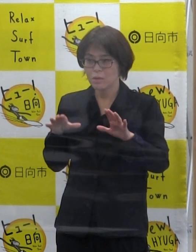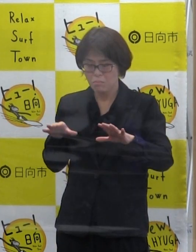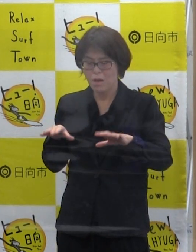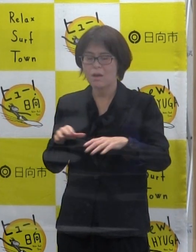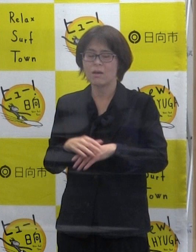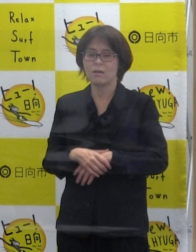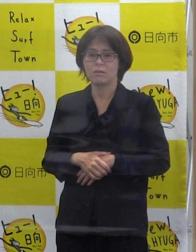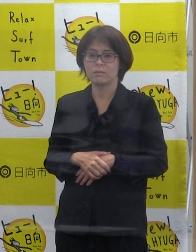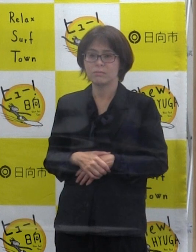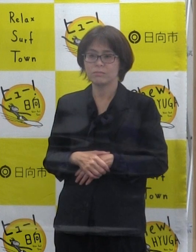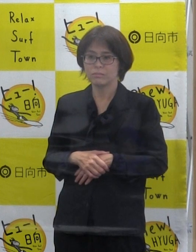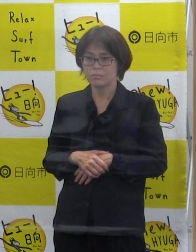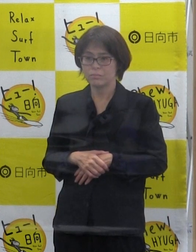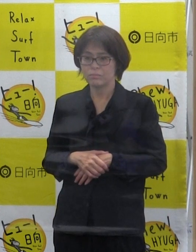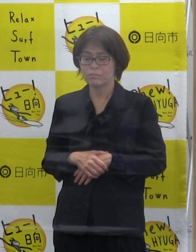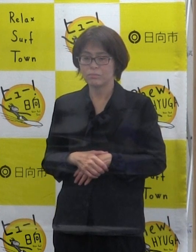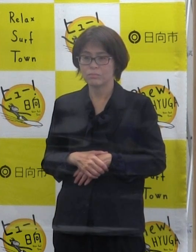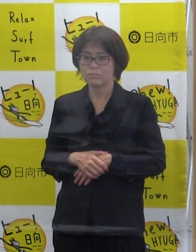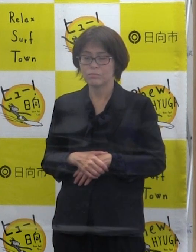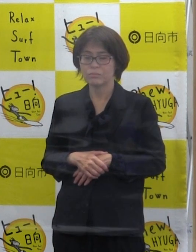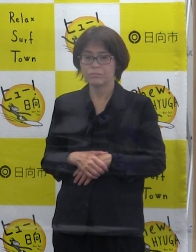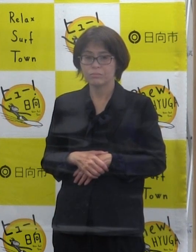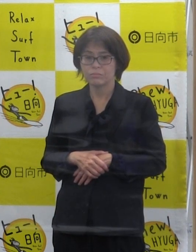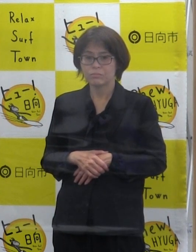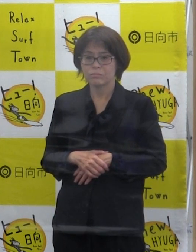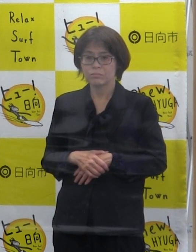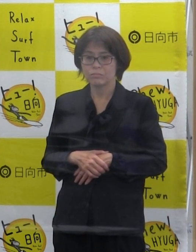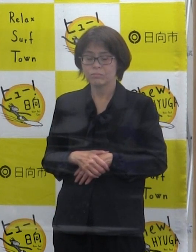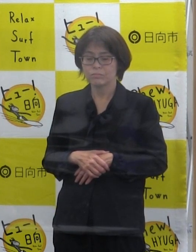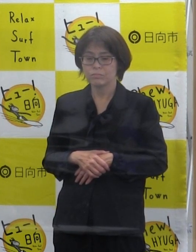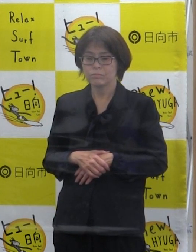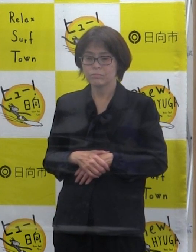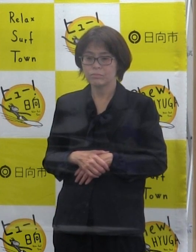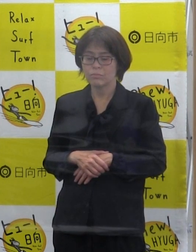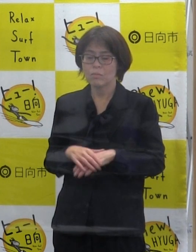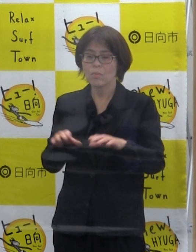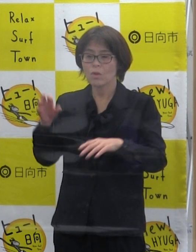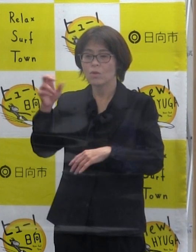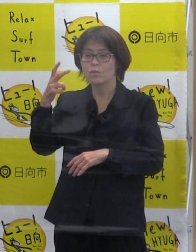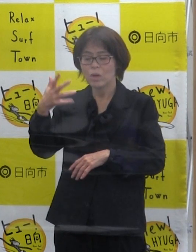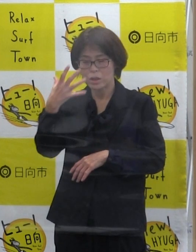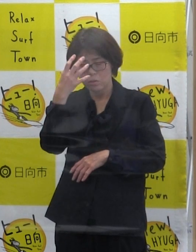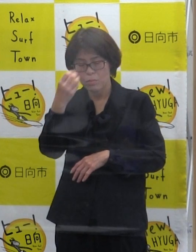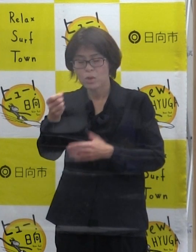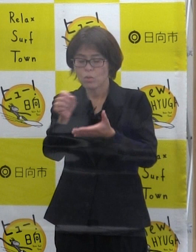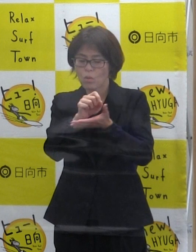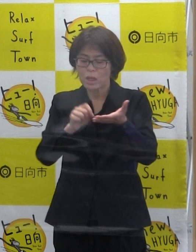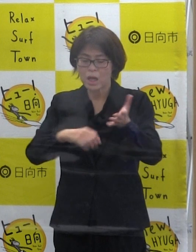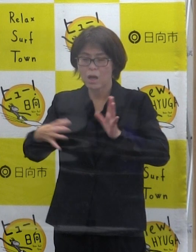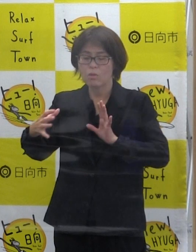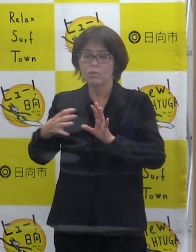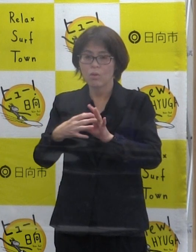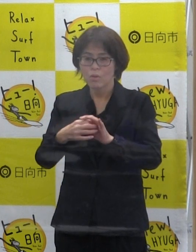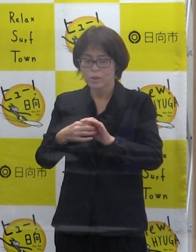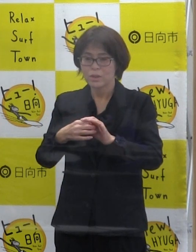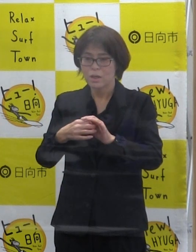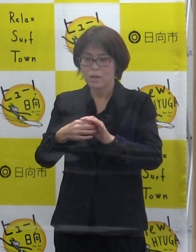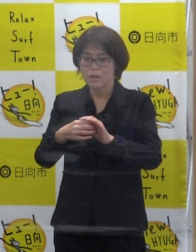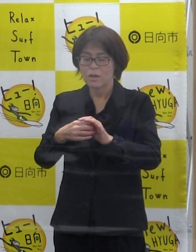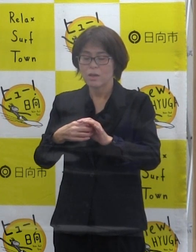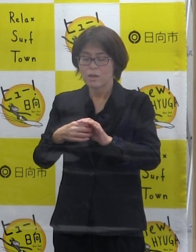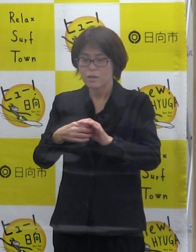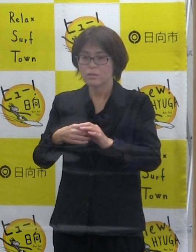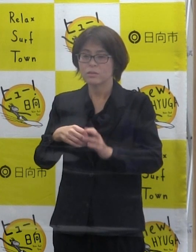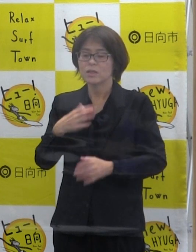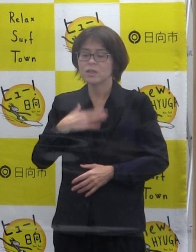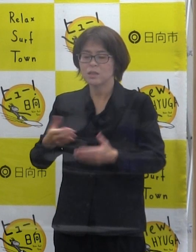の時代ならではの現象だと思います。本市の魅力を短歌を通して多くの方々に知ってほ